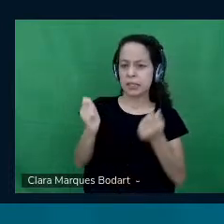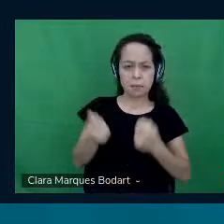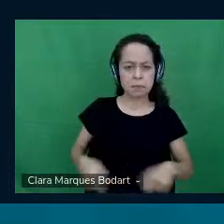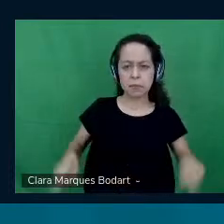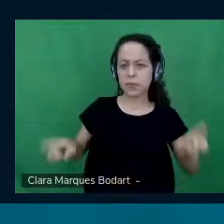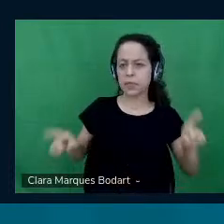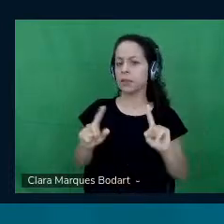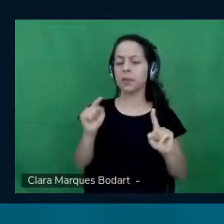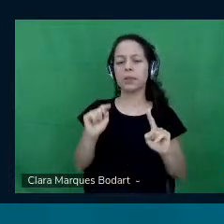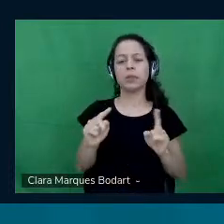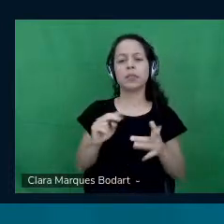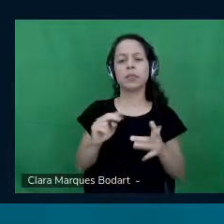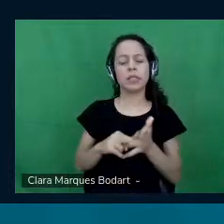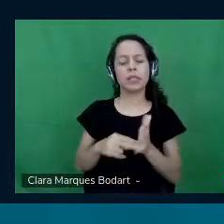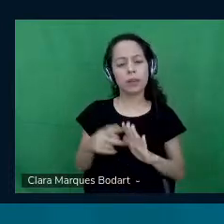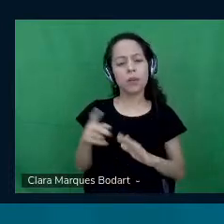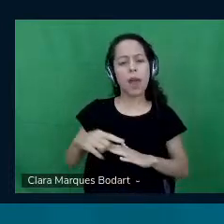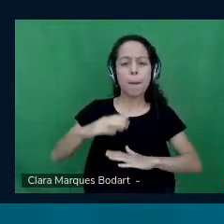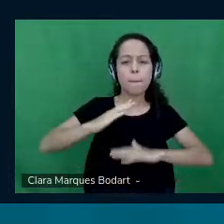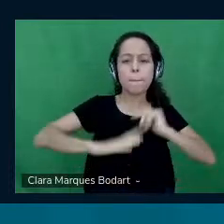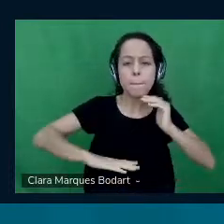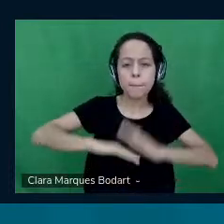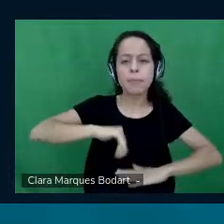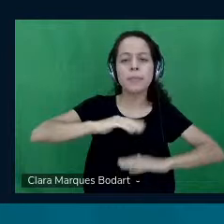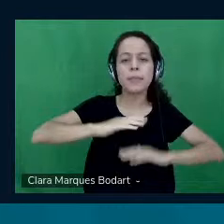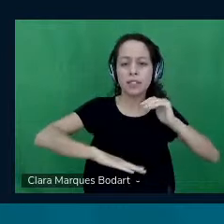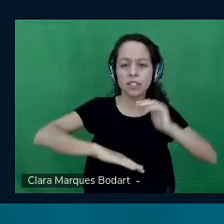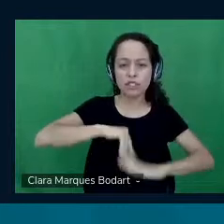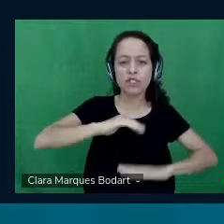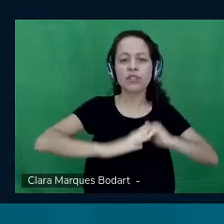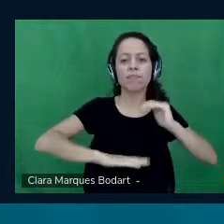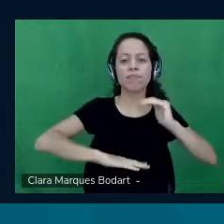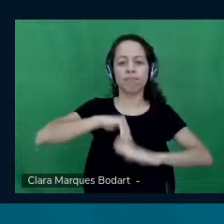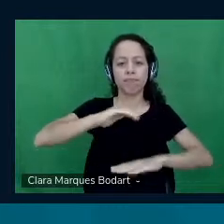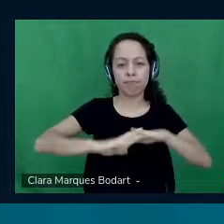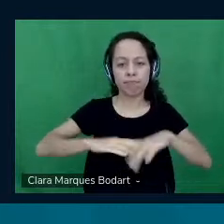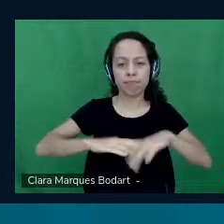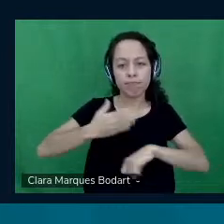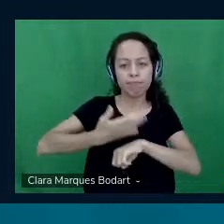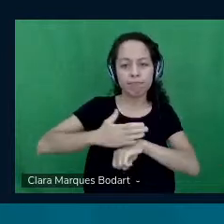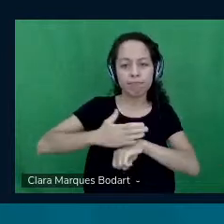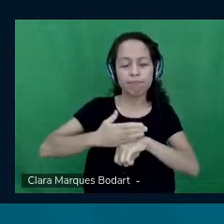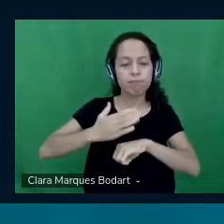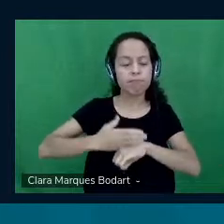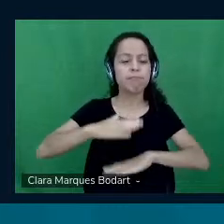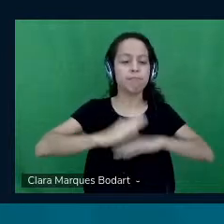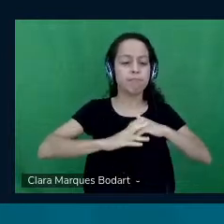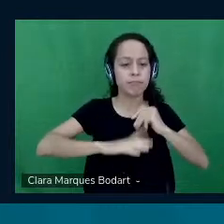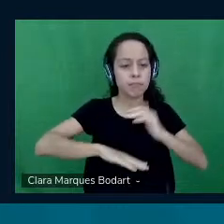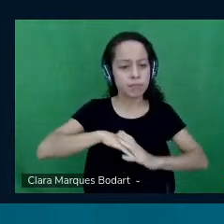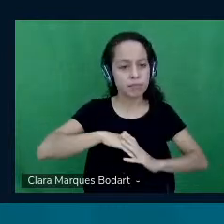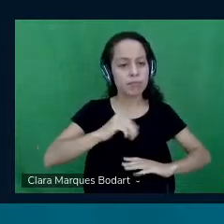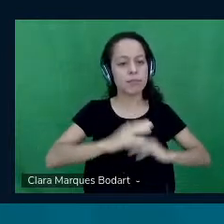um aprendizado pela prática. E um movimento, esse, né, chamado de dualidade,